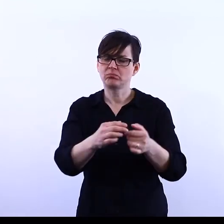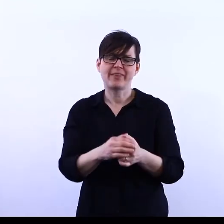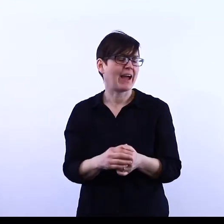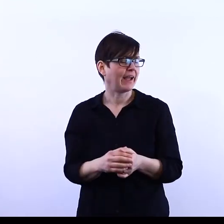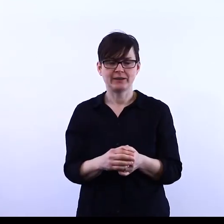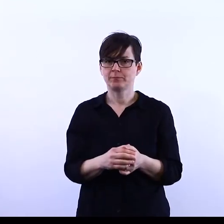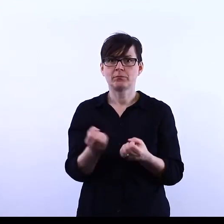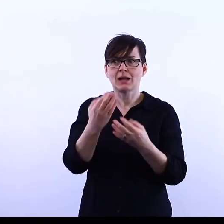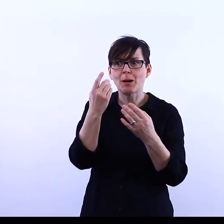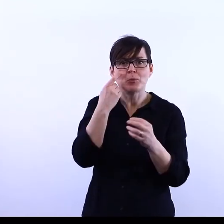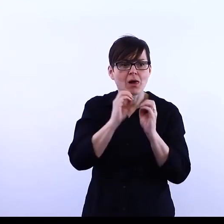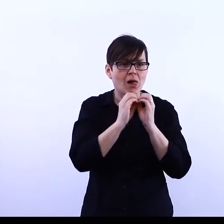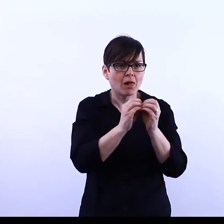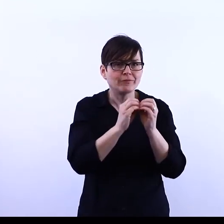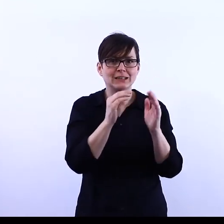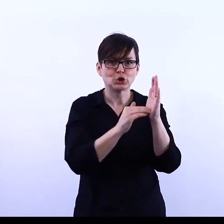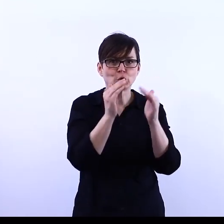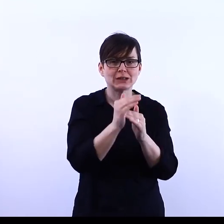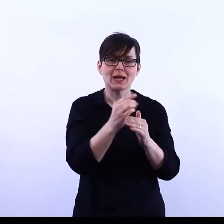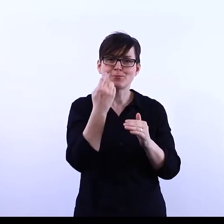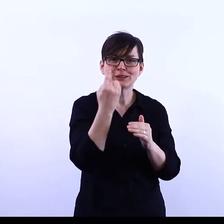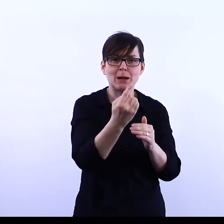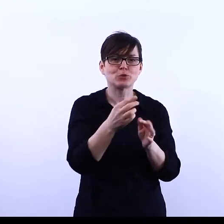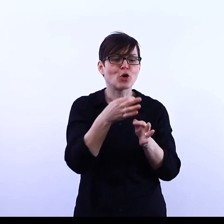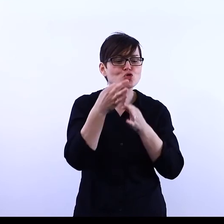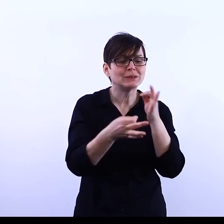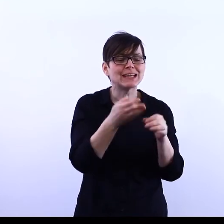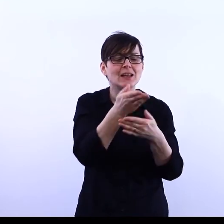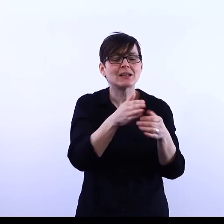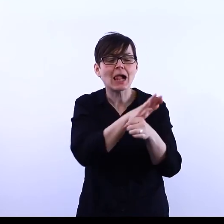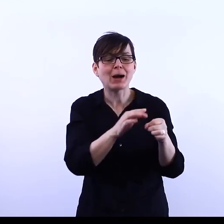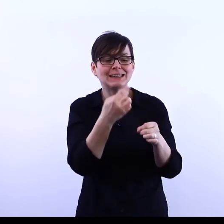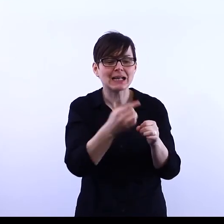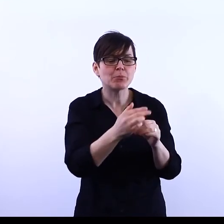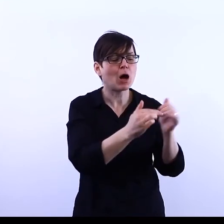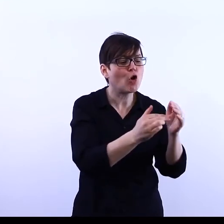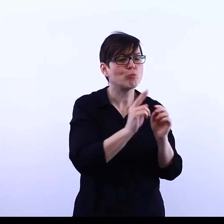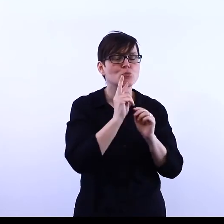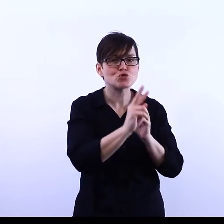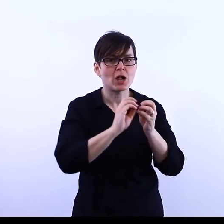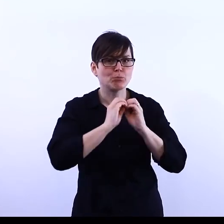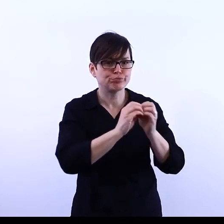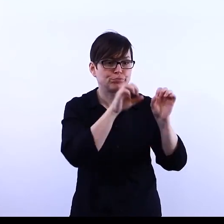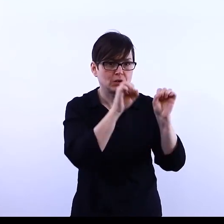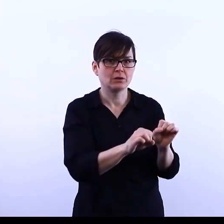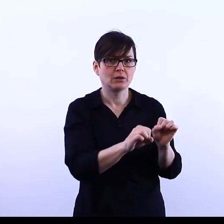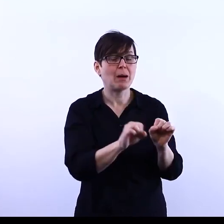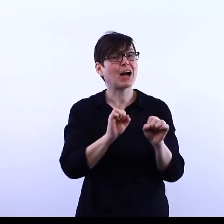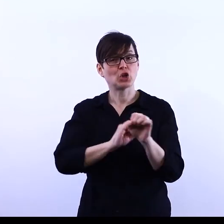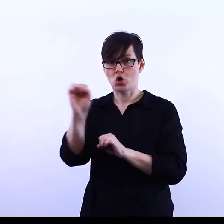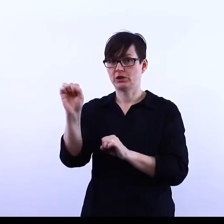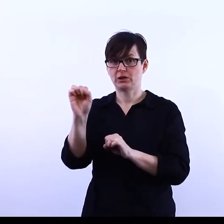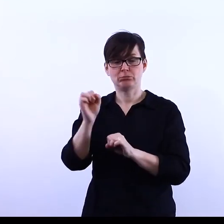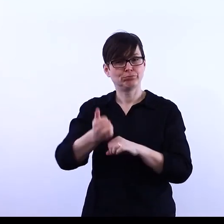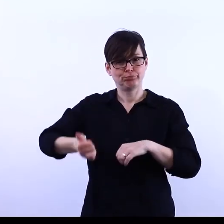gearbeitet, die quasi selbst auch Teilbereiche wieder programmieren können. Nichtsdestotrotz, wir Menschen geben immer vor, wo